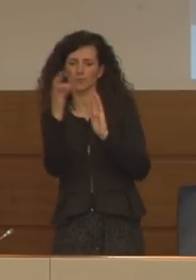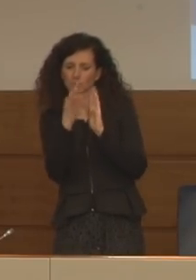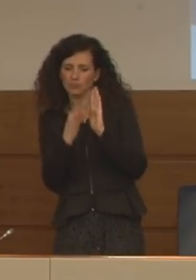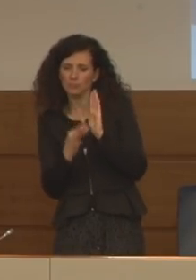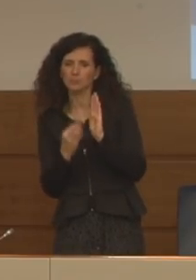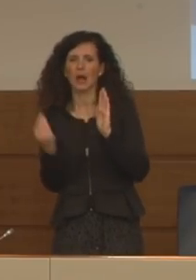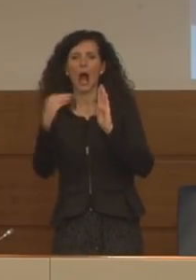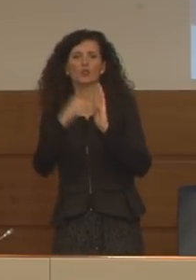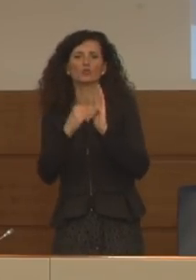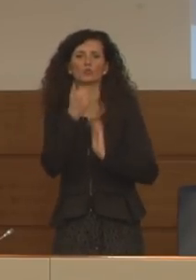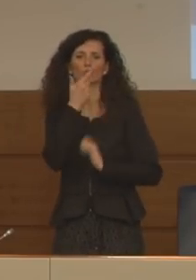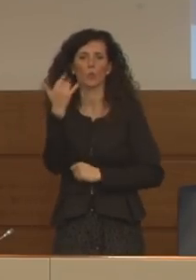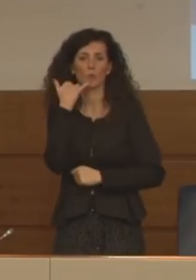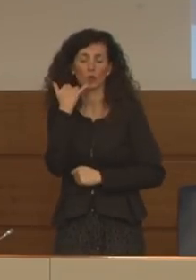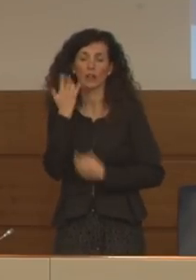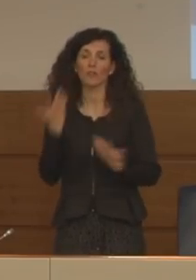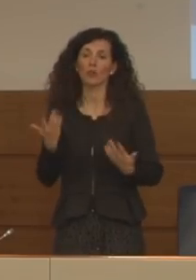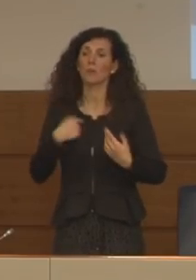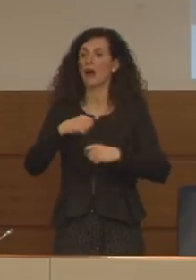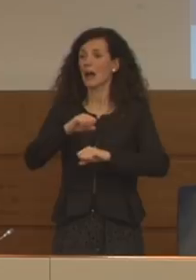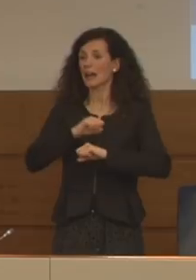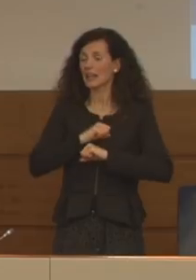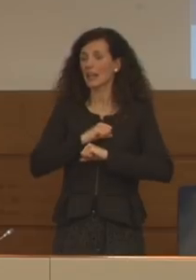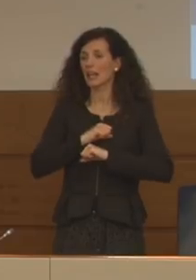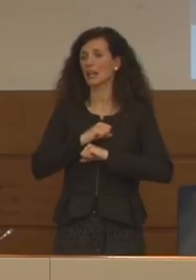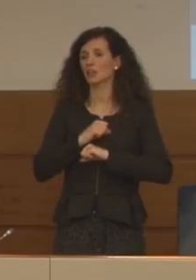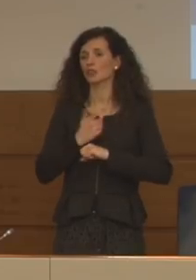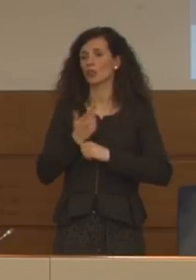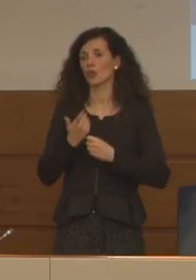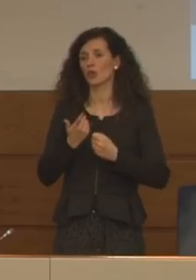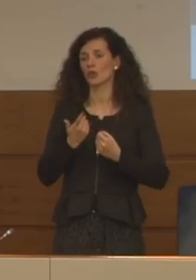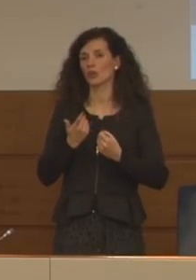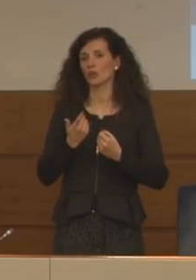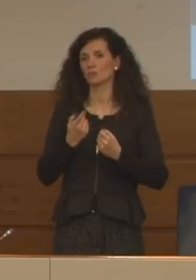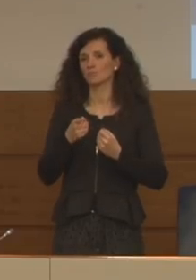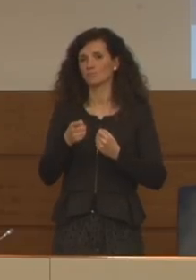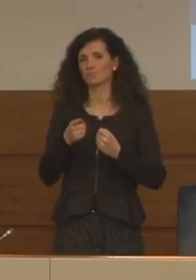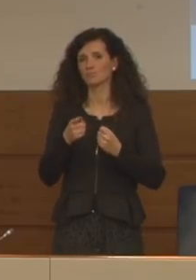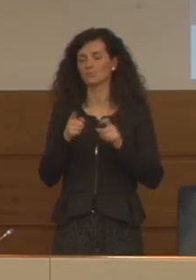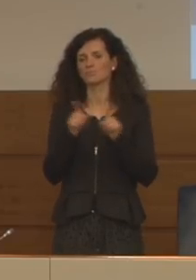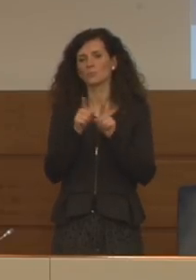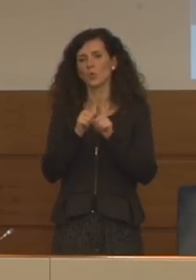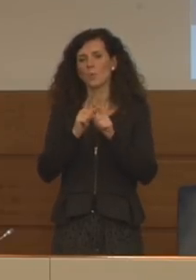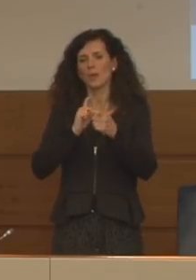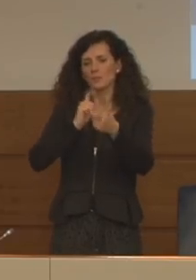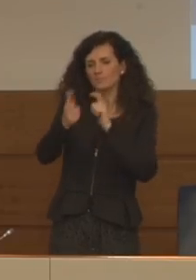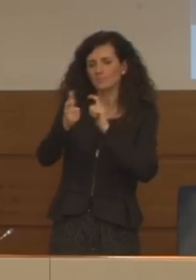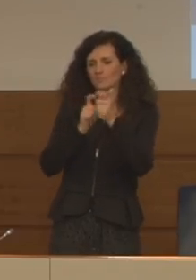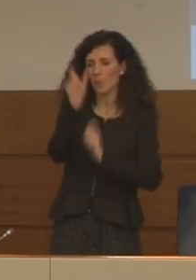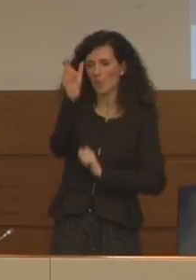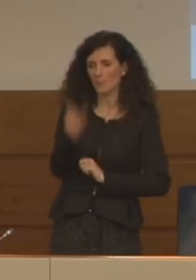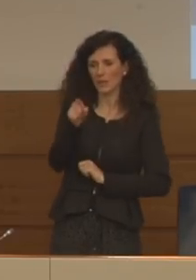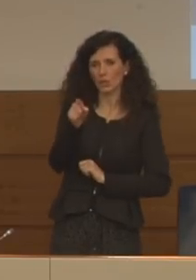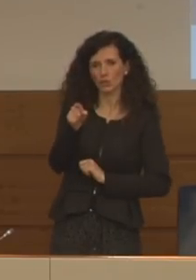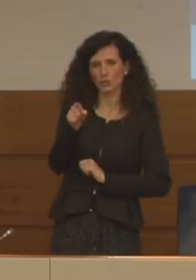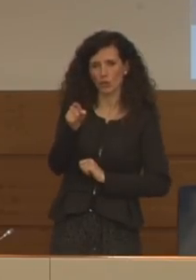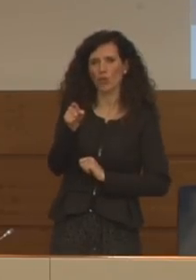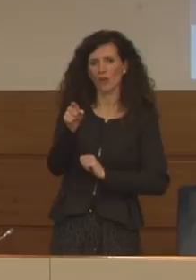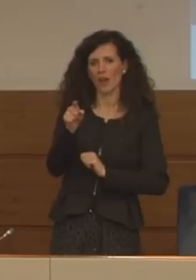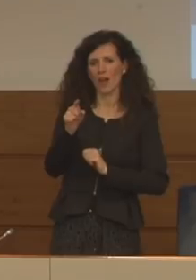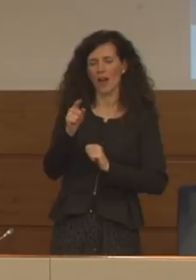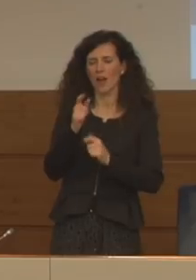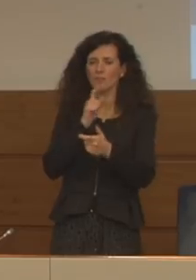numeri di telefono ma io presumo per consentire di avere una maggiore interlocuzione con con le